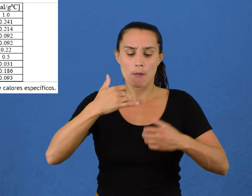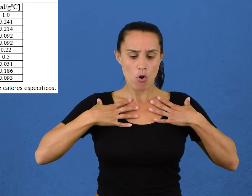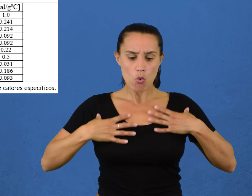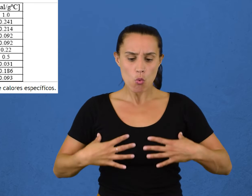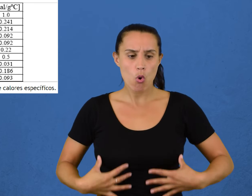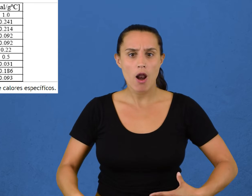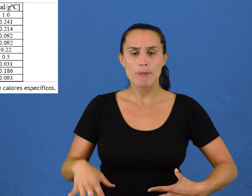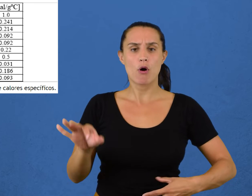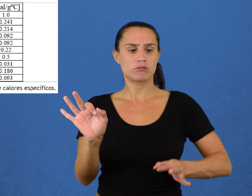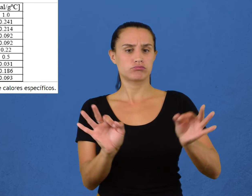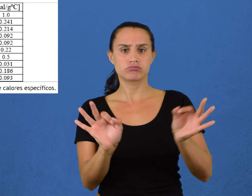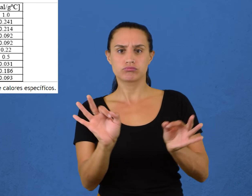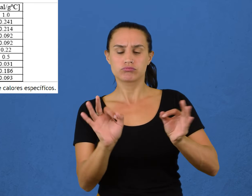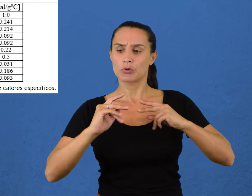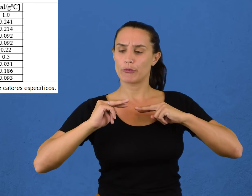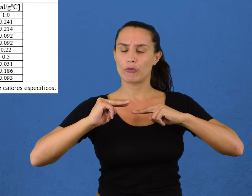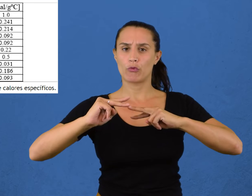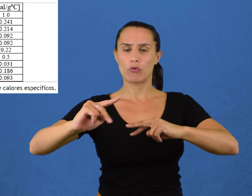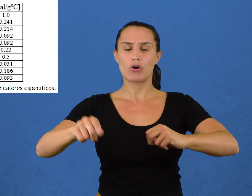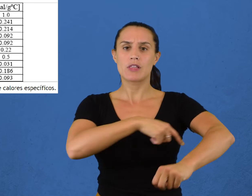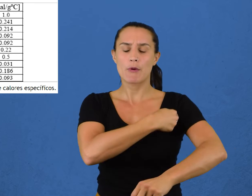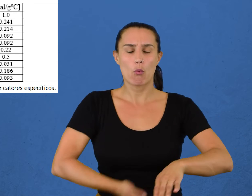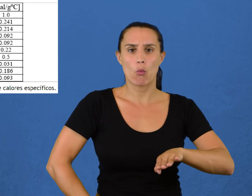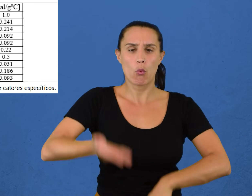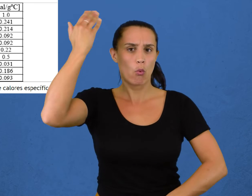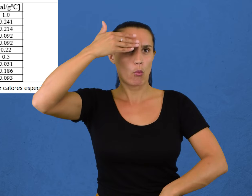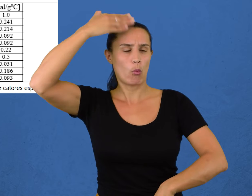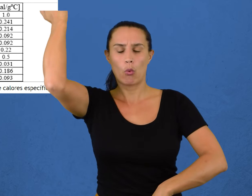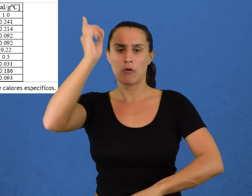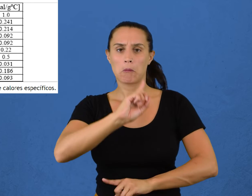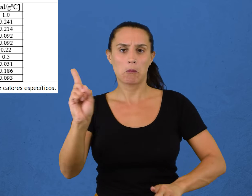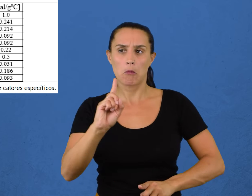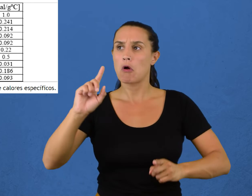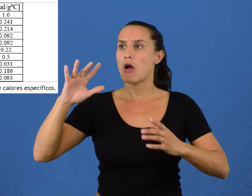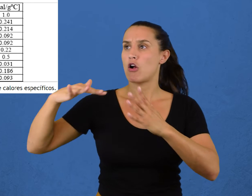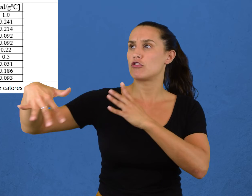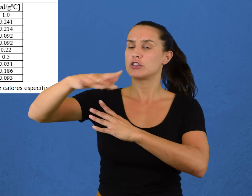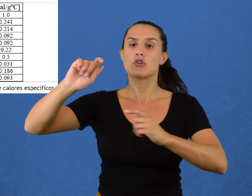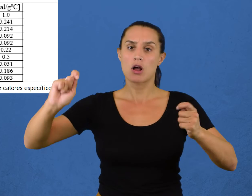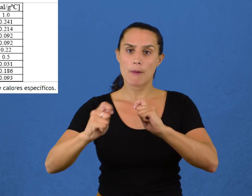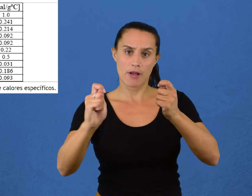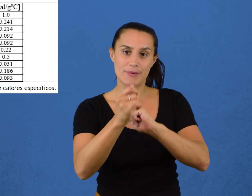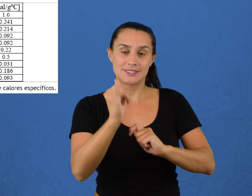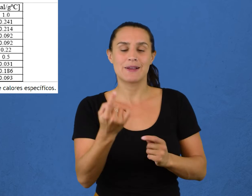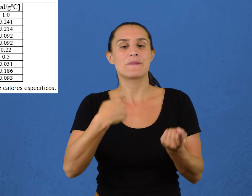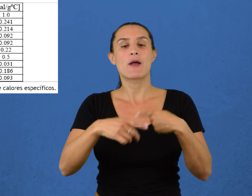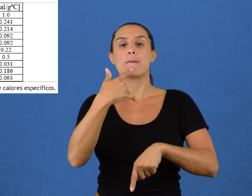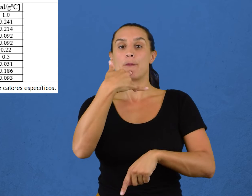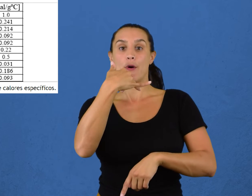del organismo relativamente constante, a pesar de las fluctuaciones ambientales. Por ejemplo, cuando regulamos